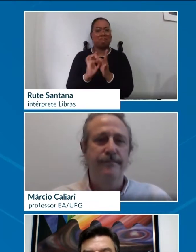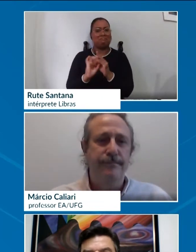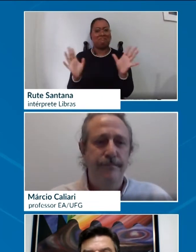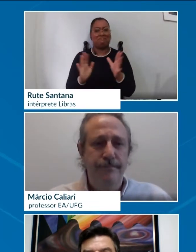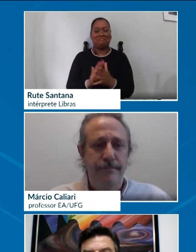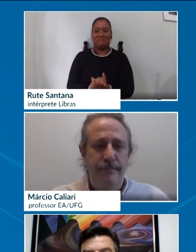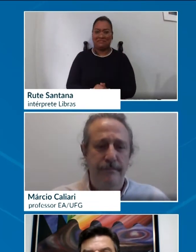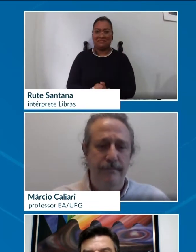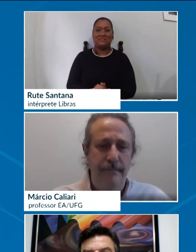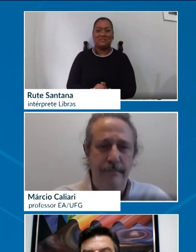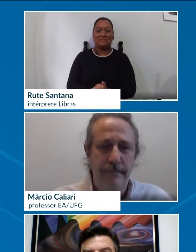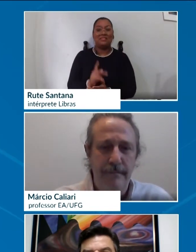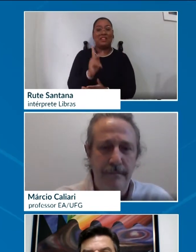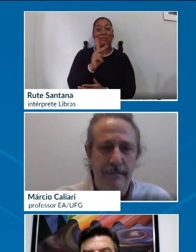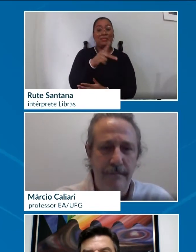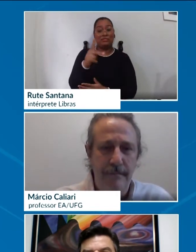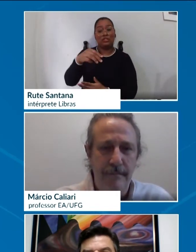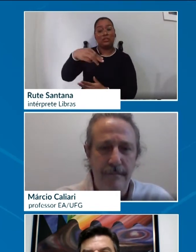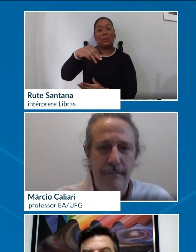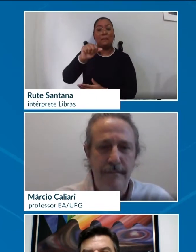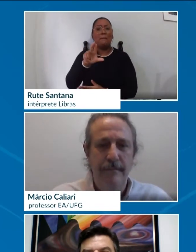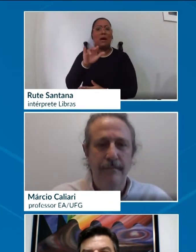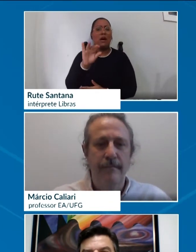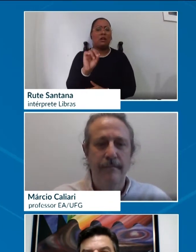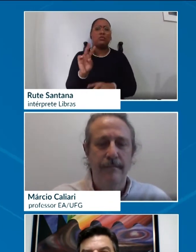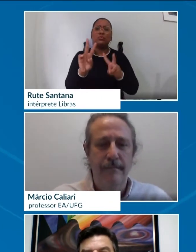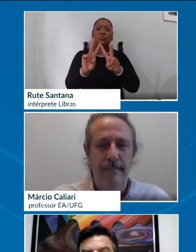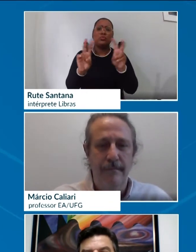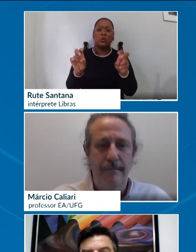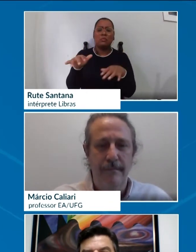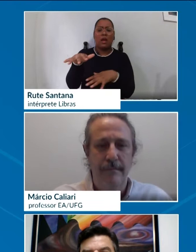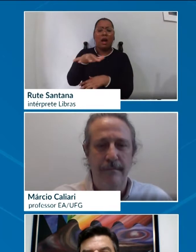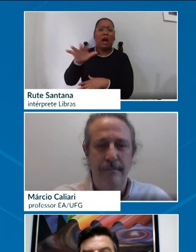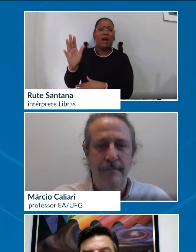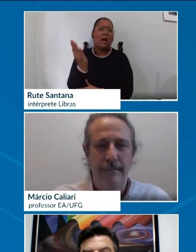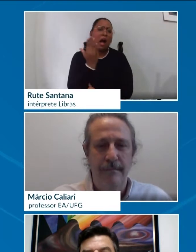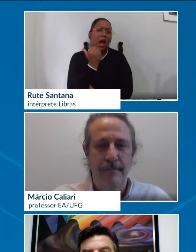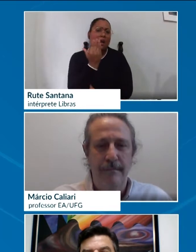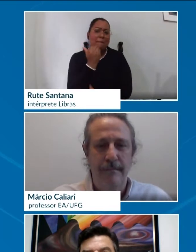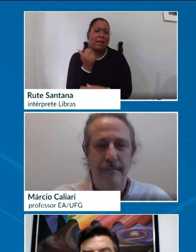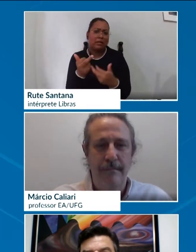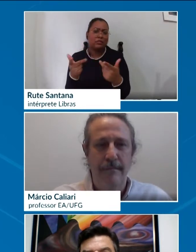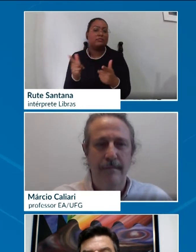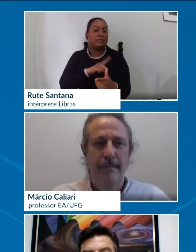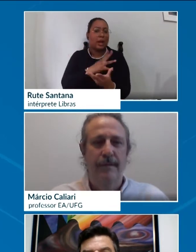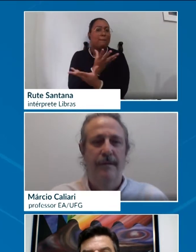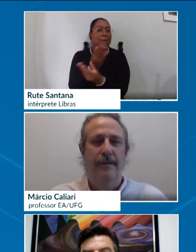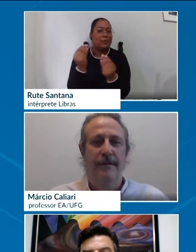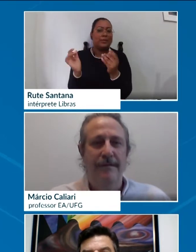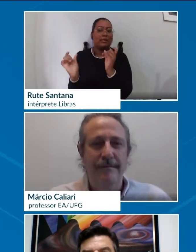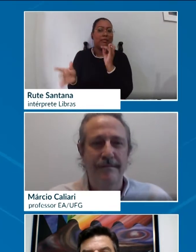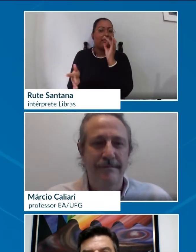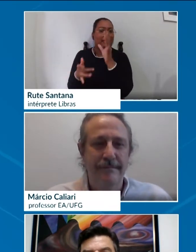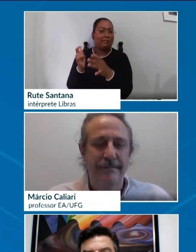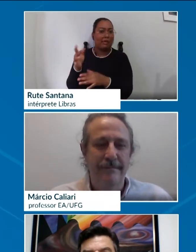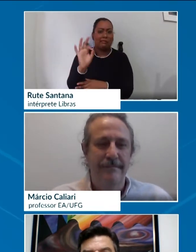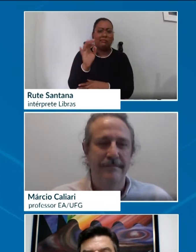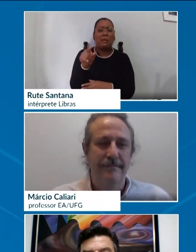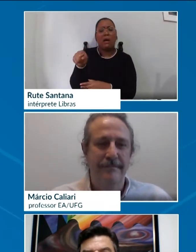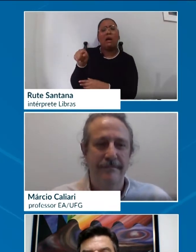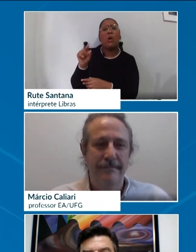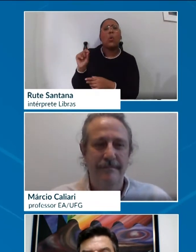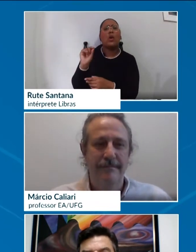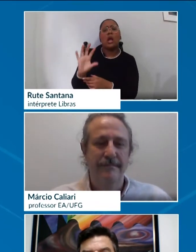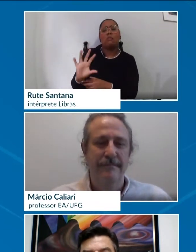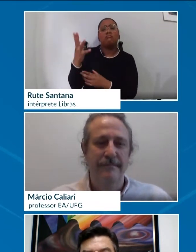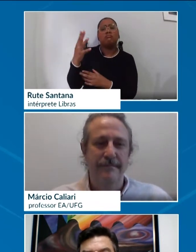Márcio, quando a gente fala do setor de alimentação, também tem muito resíduo, né? O que o senhor pode contar para a gente aí do que é gerado e